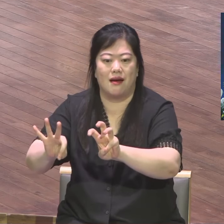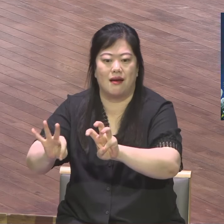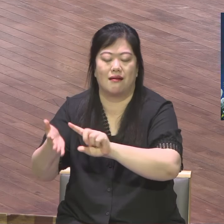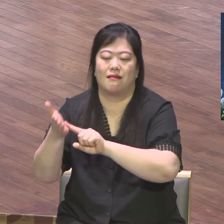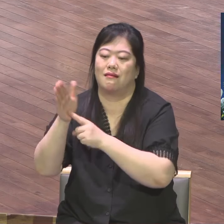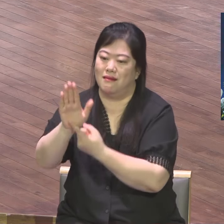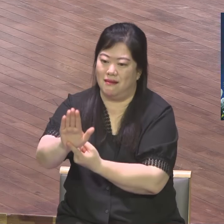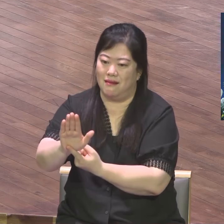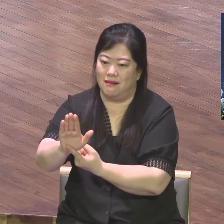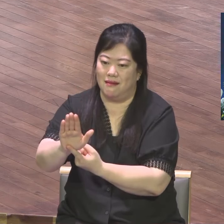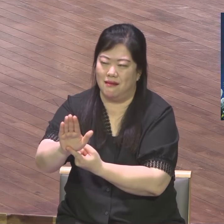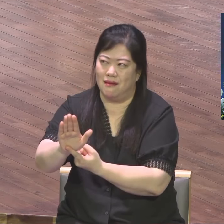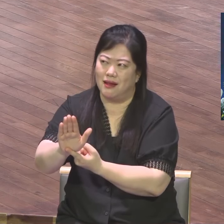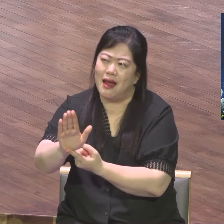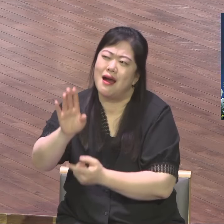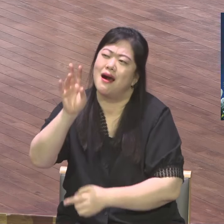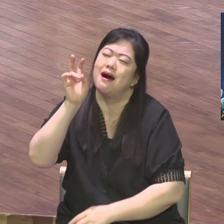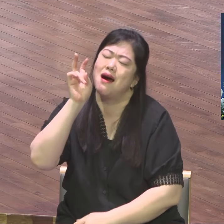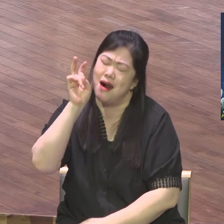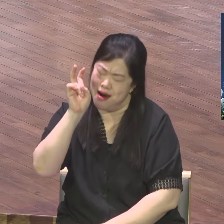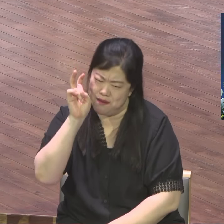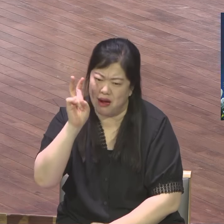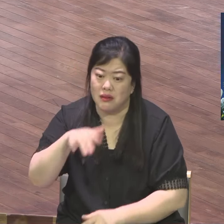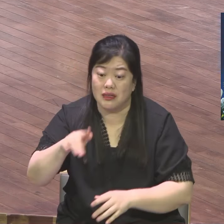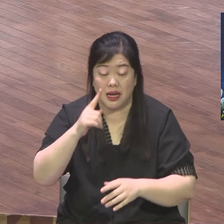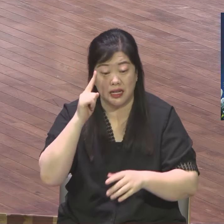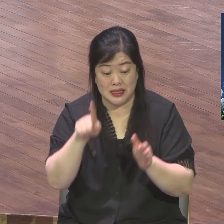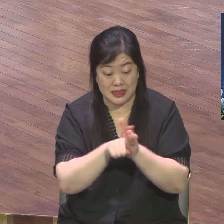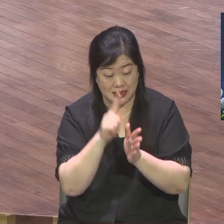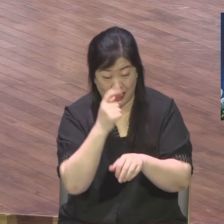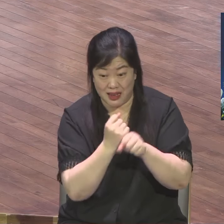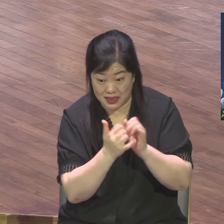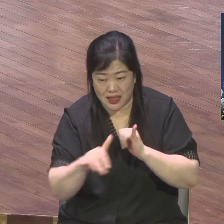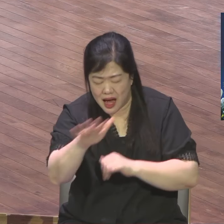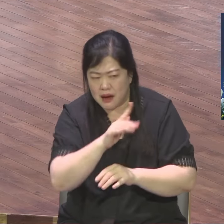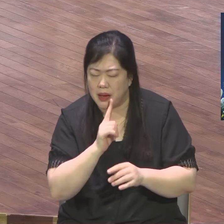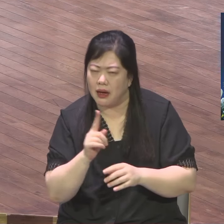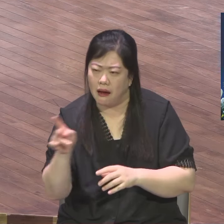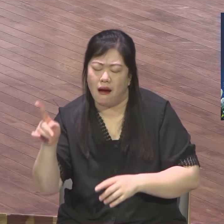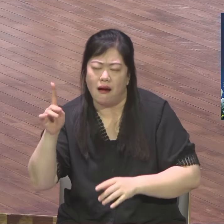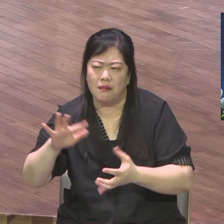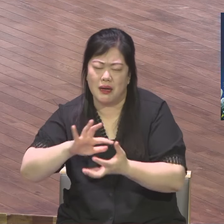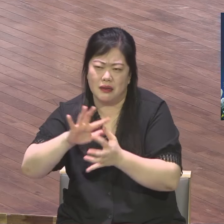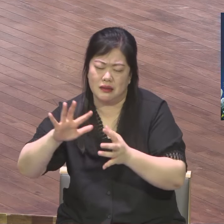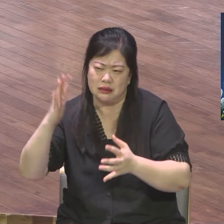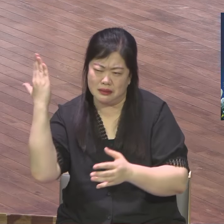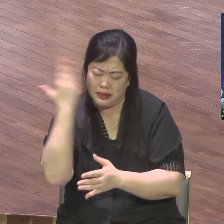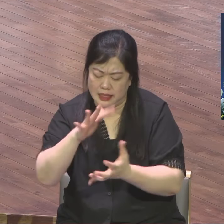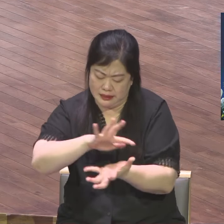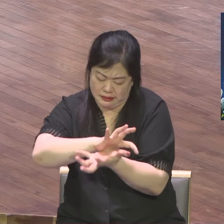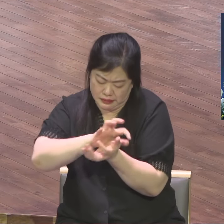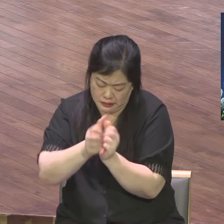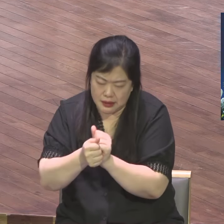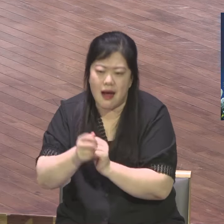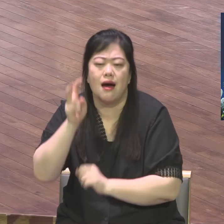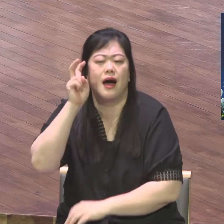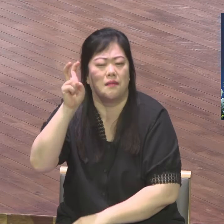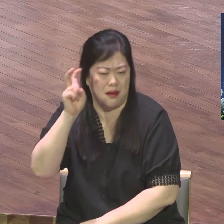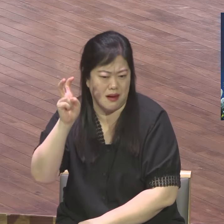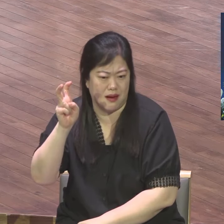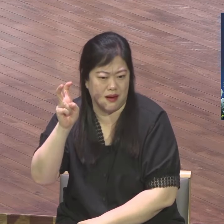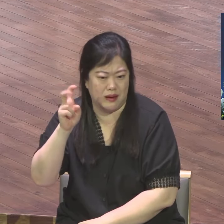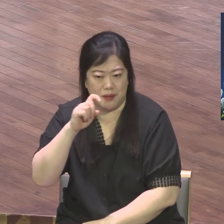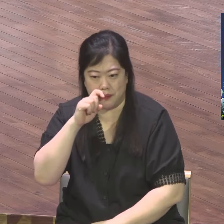뜻이에요. 그래서 이 이스라엘의 르무엘이라는 이름은 가진 왕이 없었기 때문에 솔로몬을 지칭하는